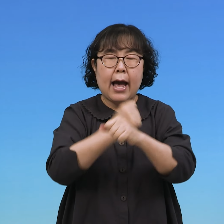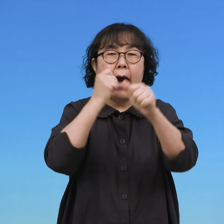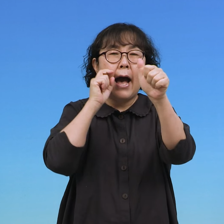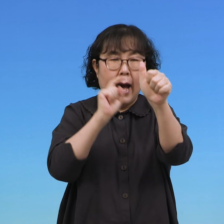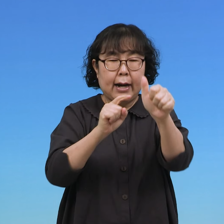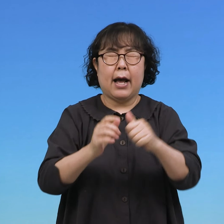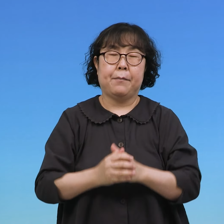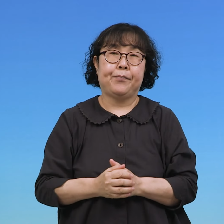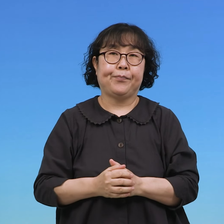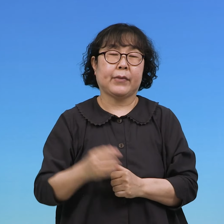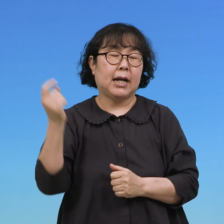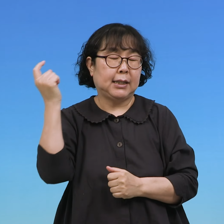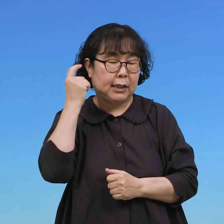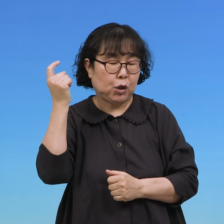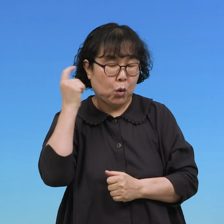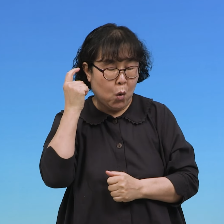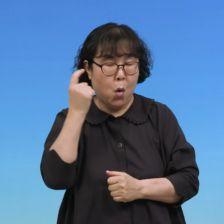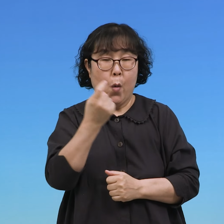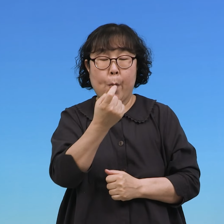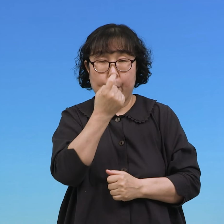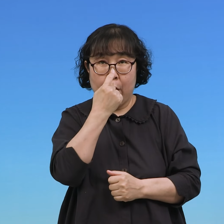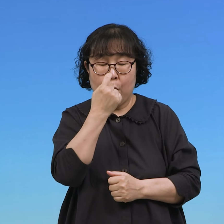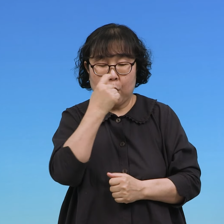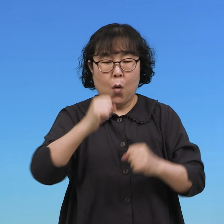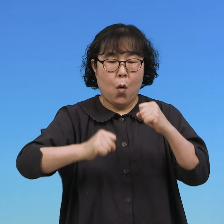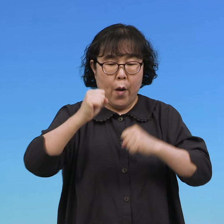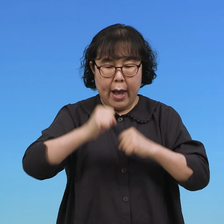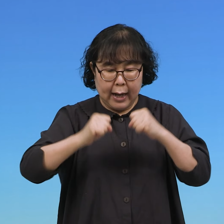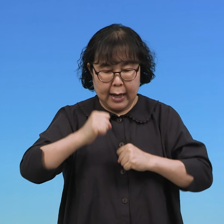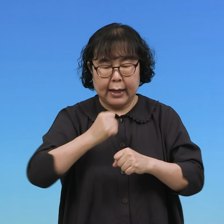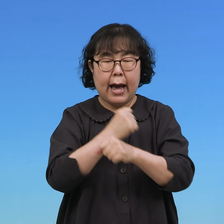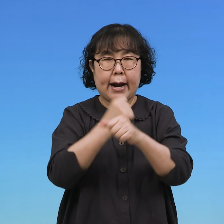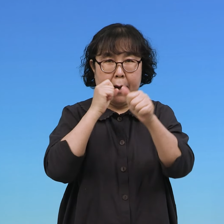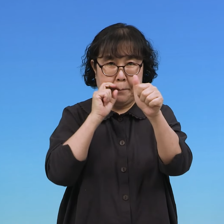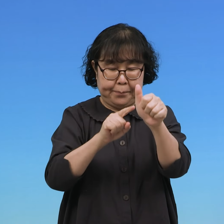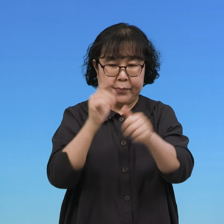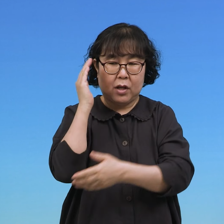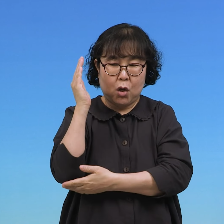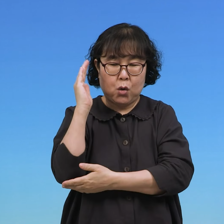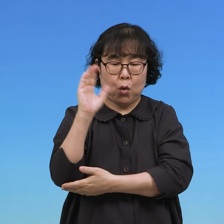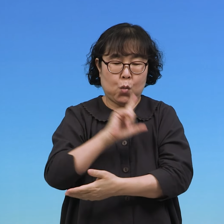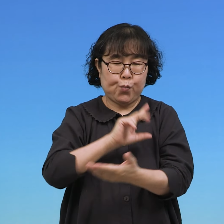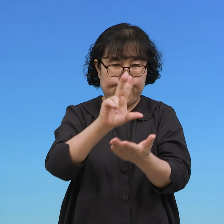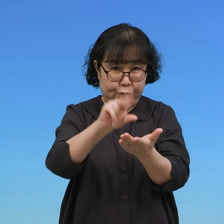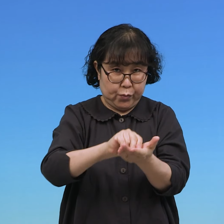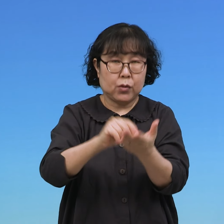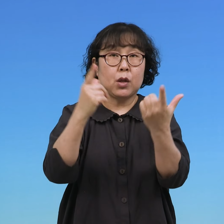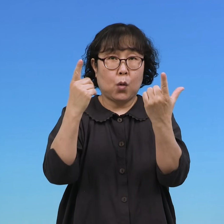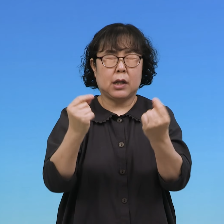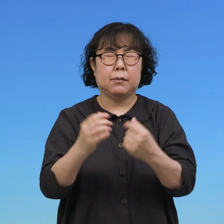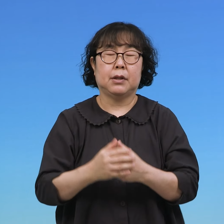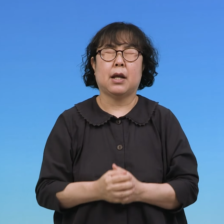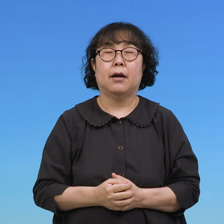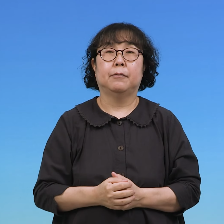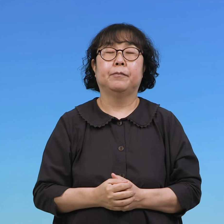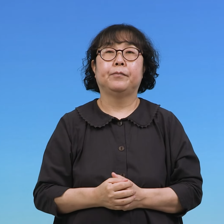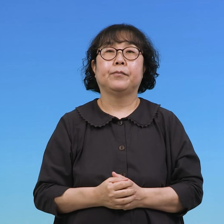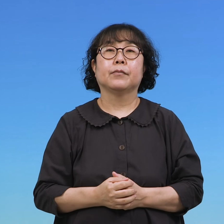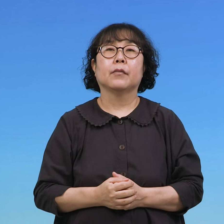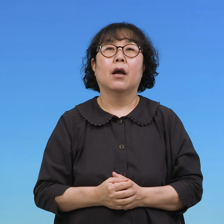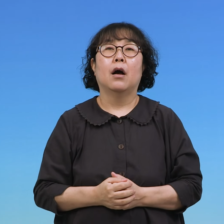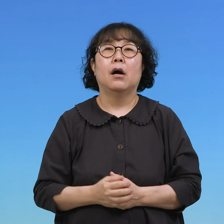따왔습니다. 듣고 배우고 행하게 하라. 듣고 배우고